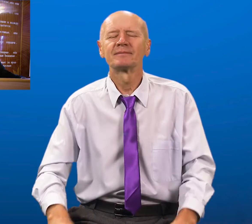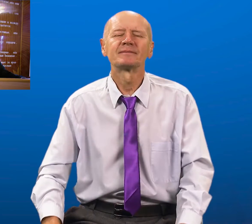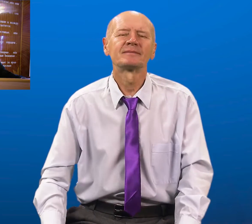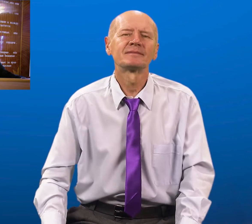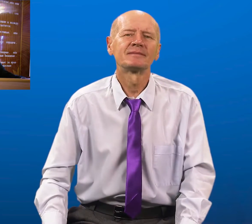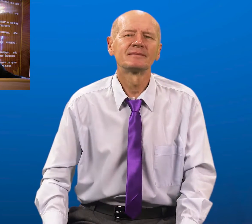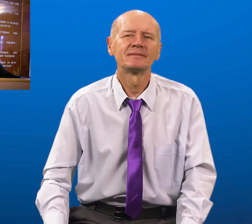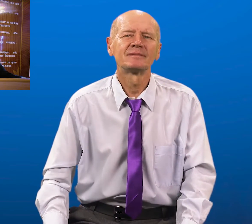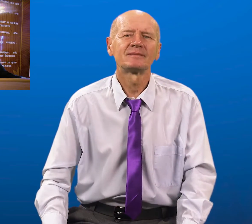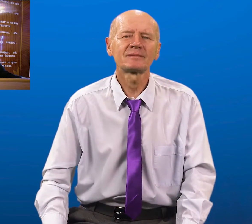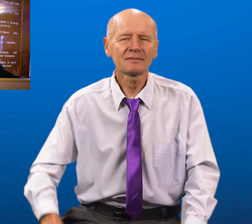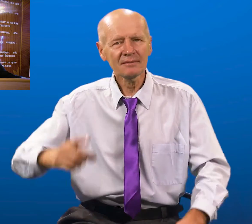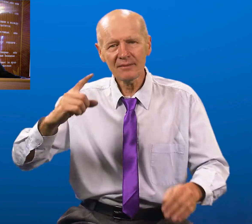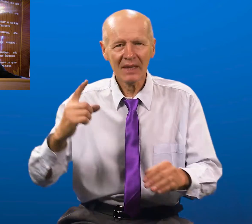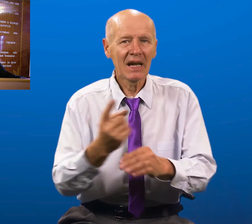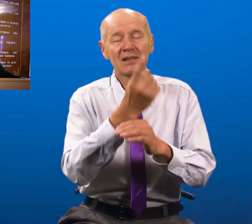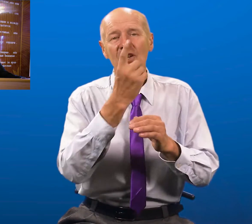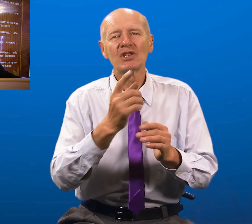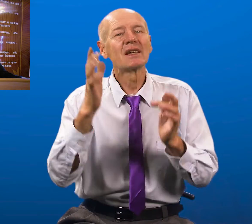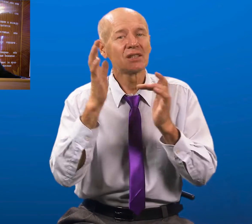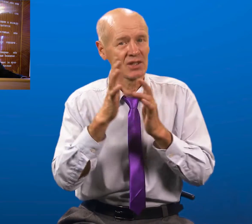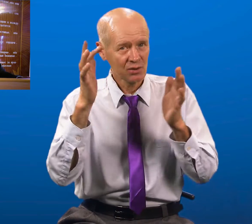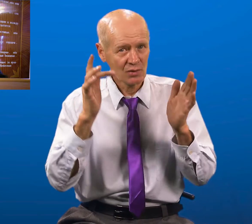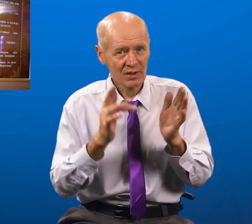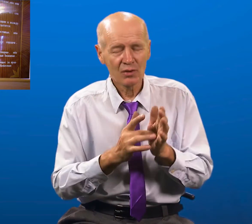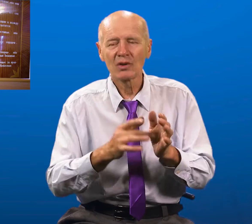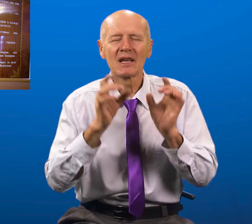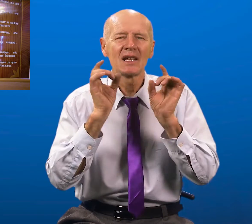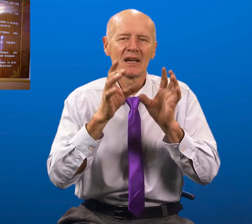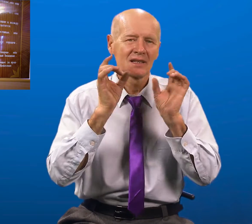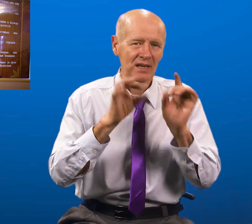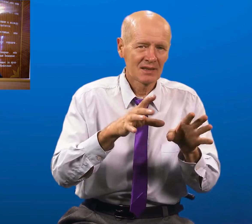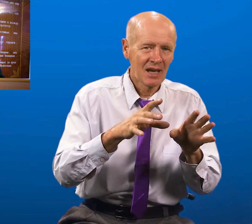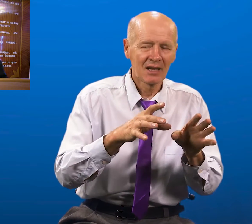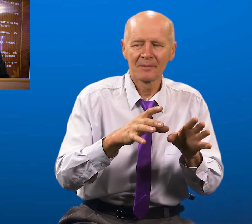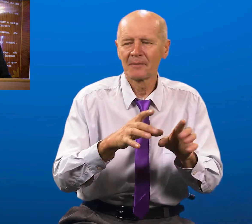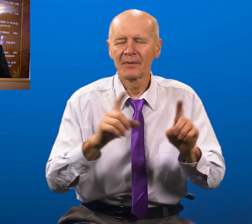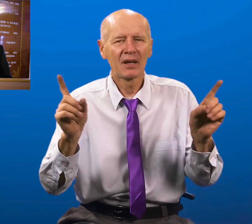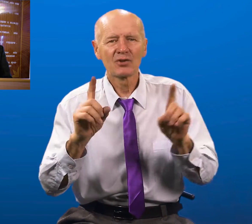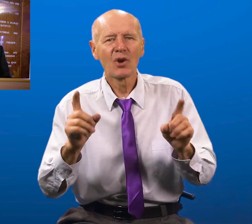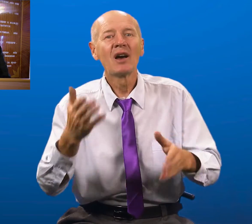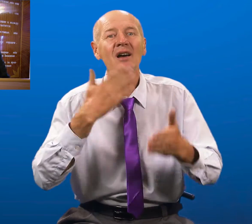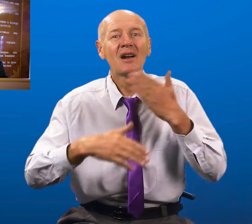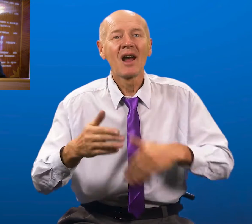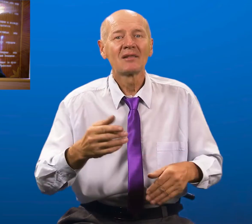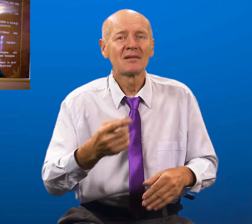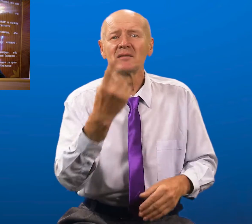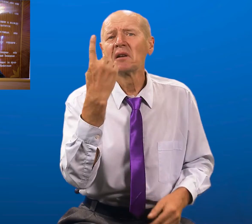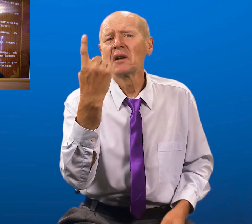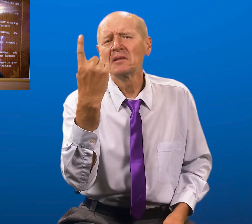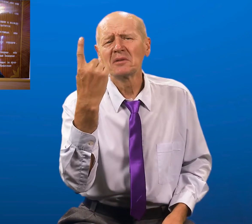Однажды Иисус Христос рассказал несколько притч, в которых показал, что радость в одиночку